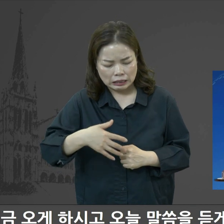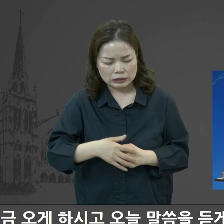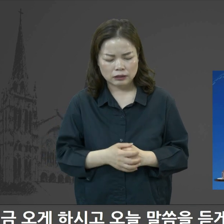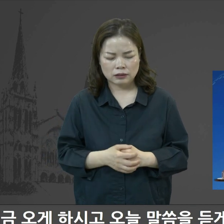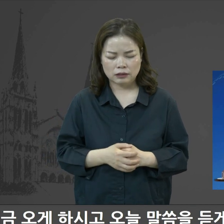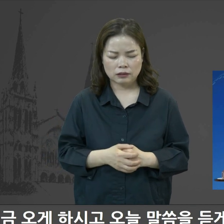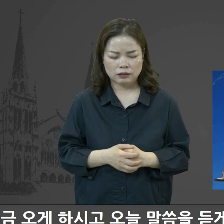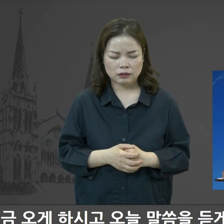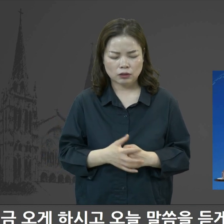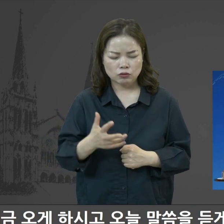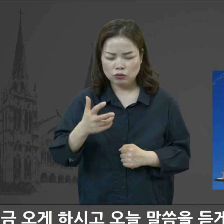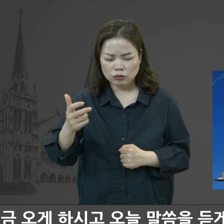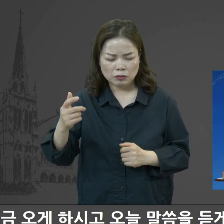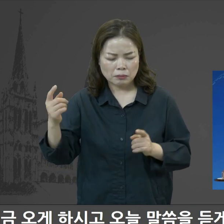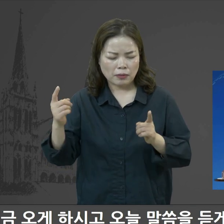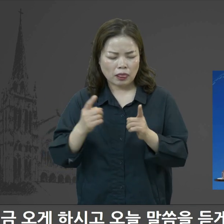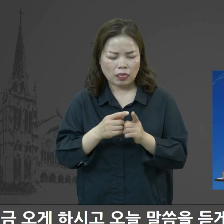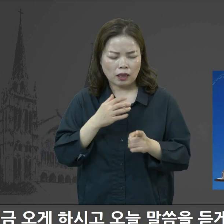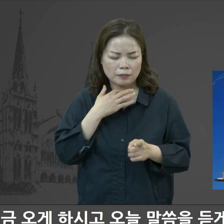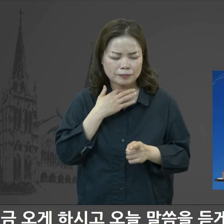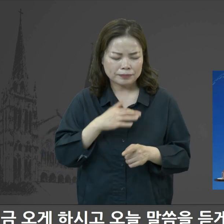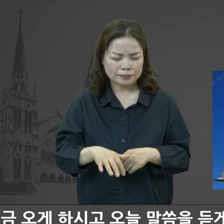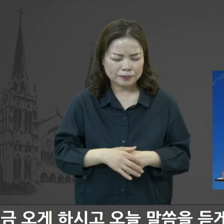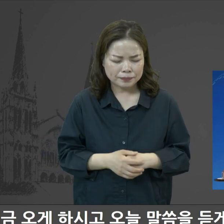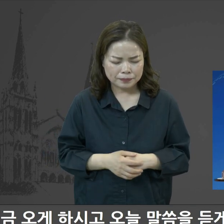아직까지 주님을 만나지 못하고